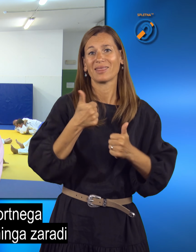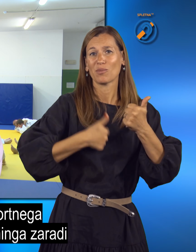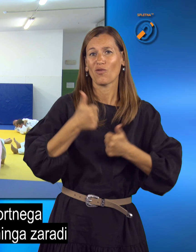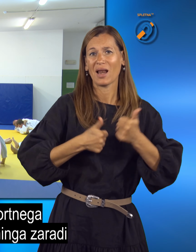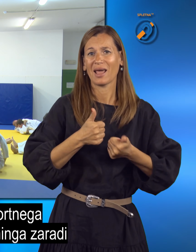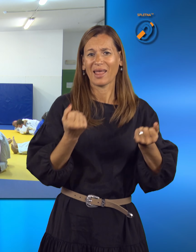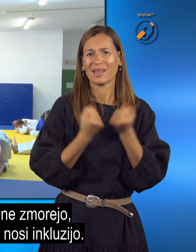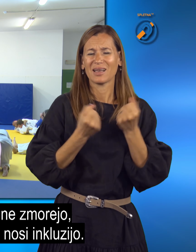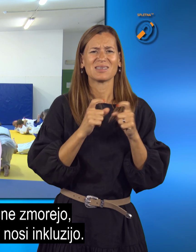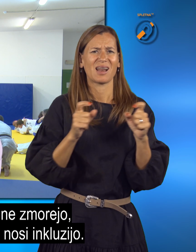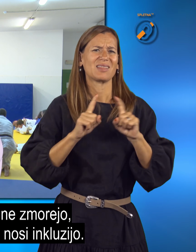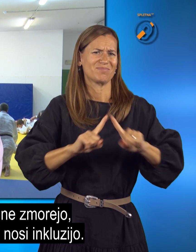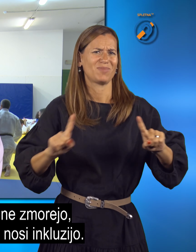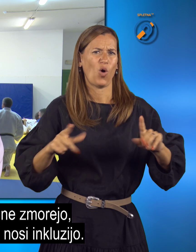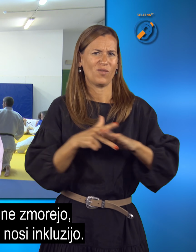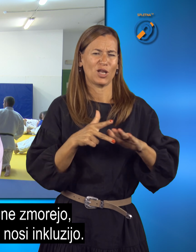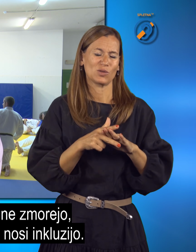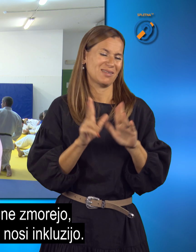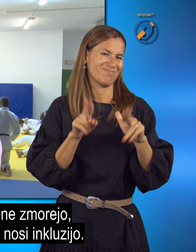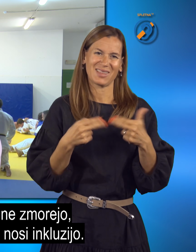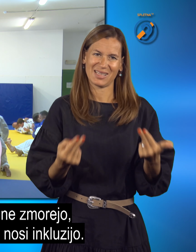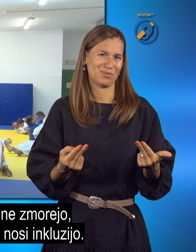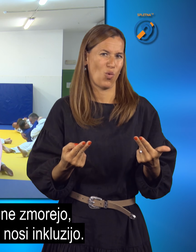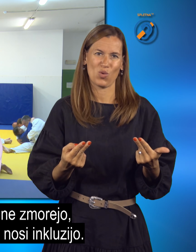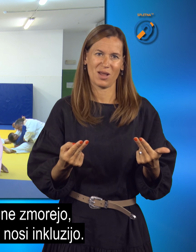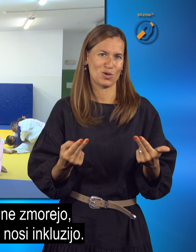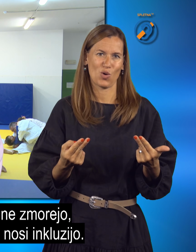treninga zaradi različnih oviranosti ne zmorejo.